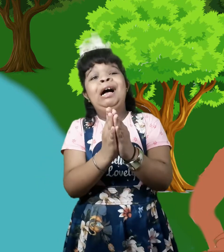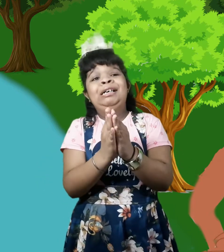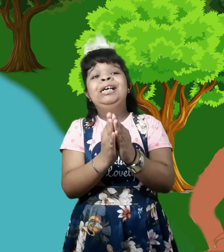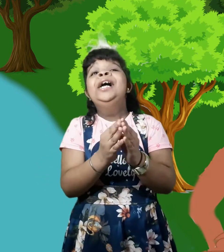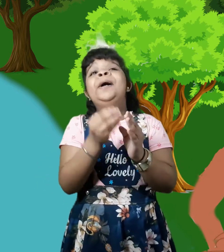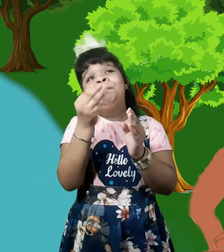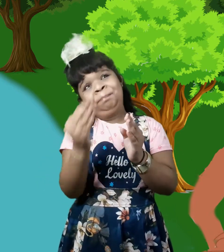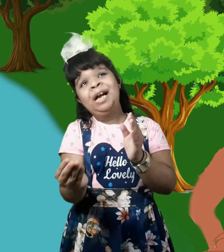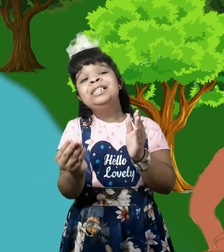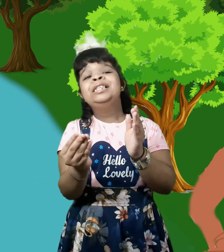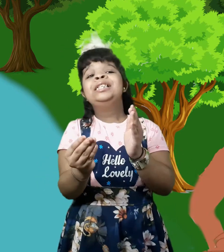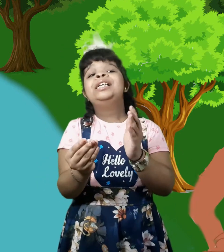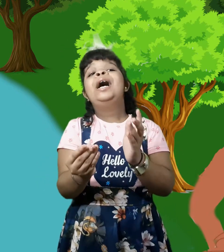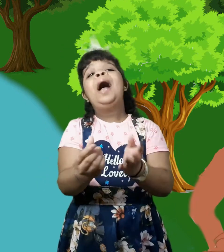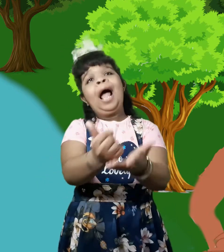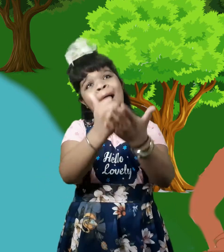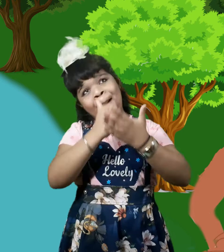कृपया मेरी मदद करो प्रभु।